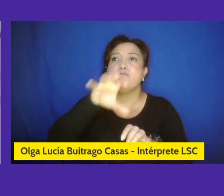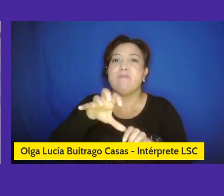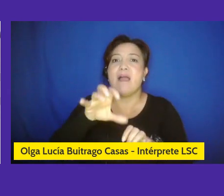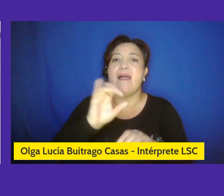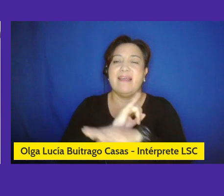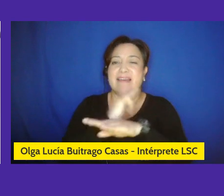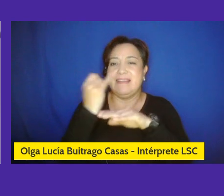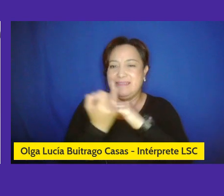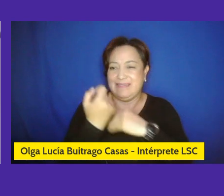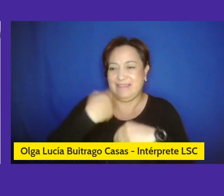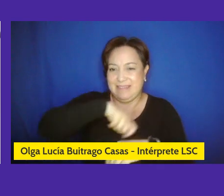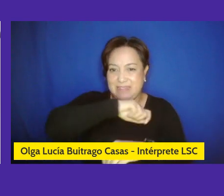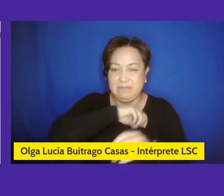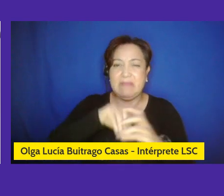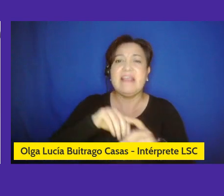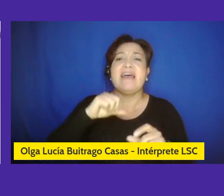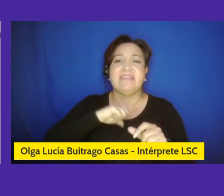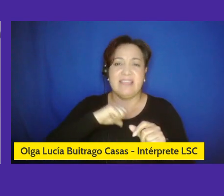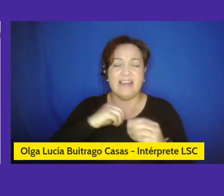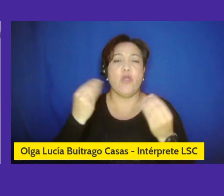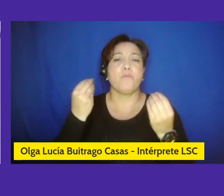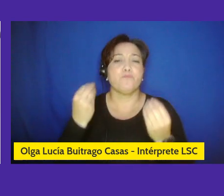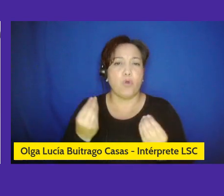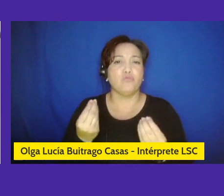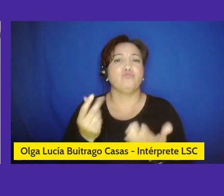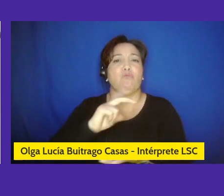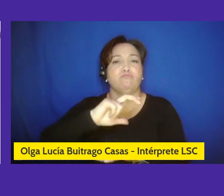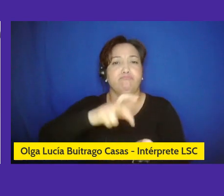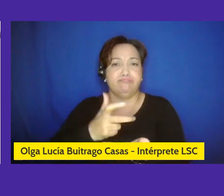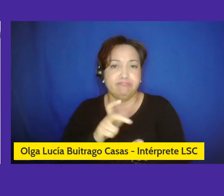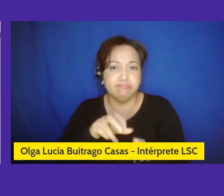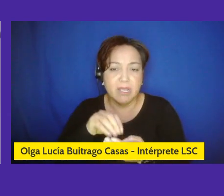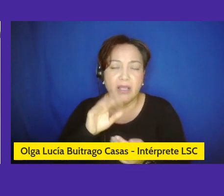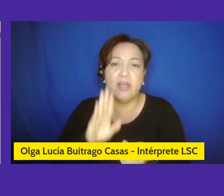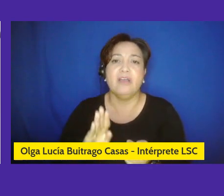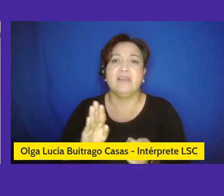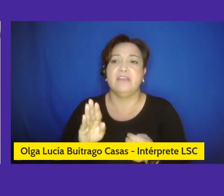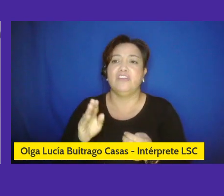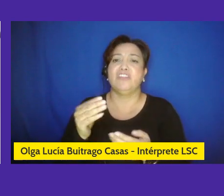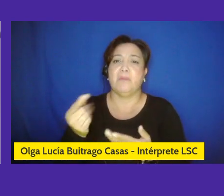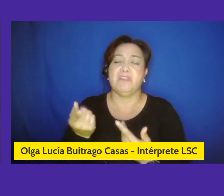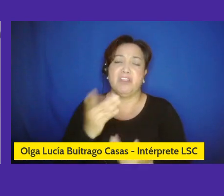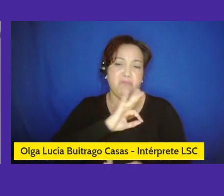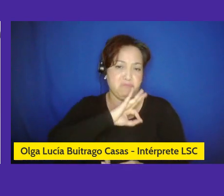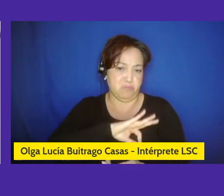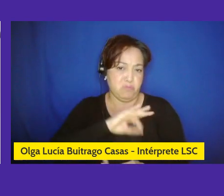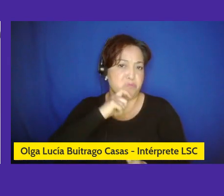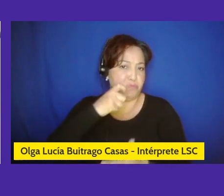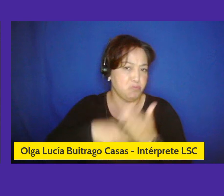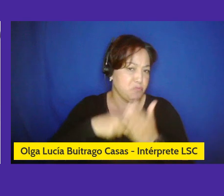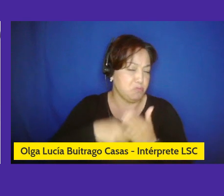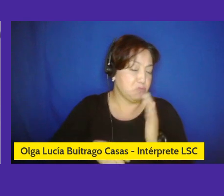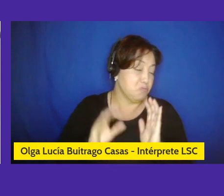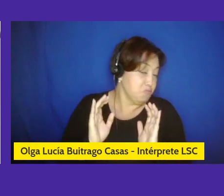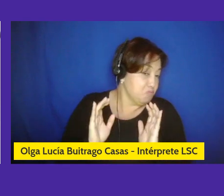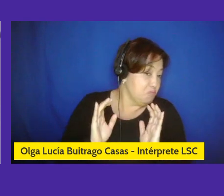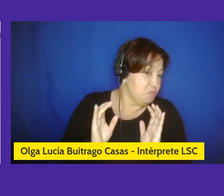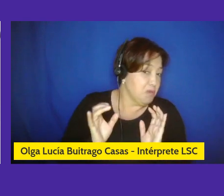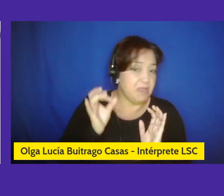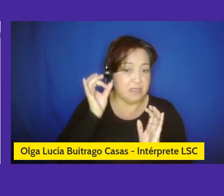hace mucha animación, porque tiene muchos beneficios fiscales, que ahí, bueno, puede ser interesante si alguno